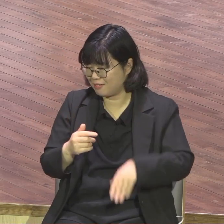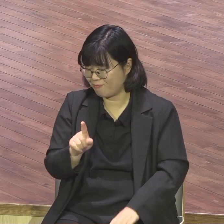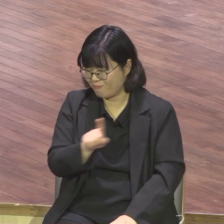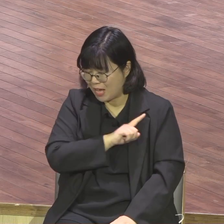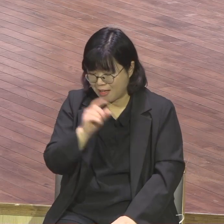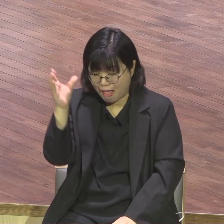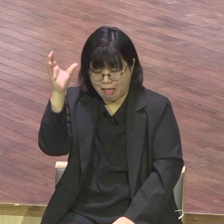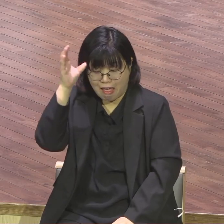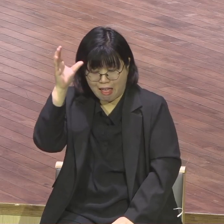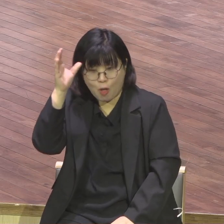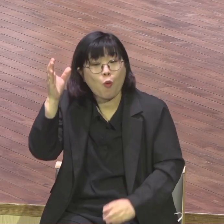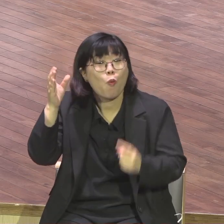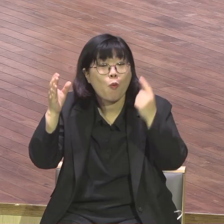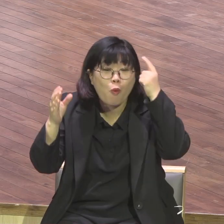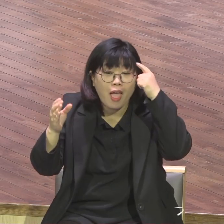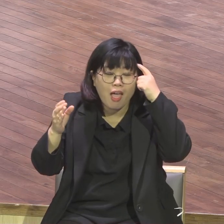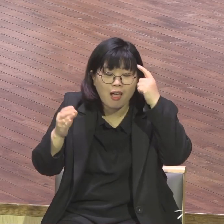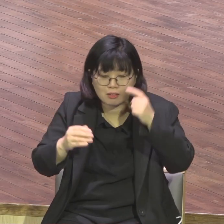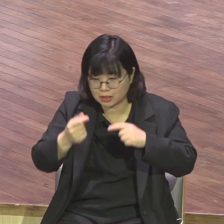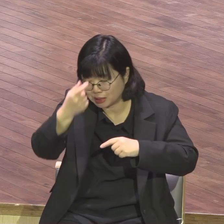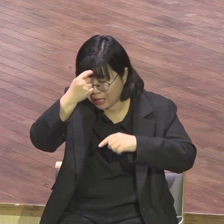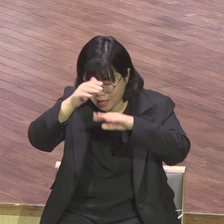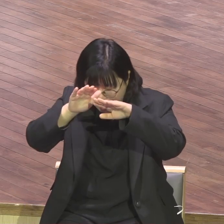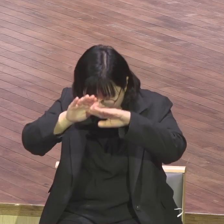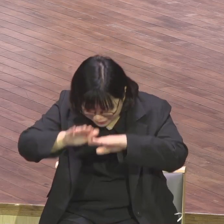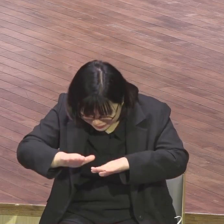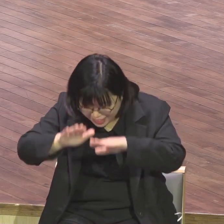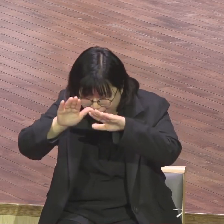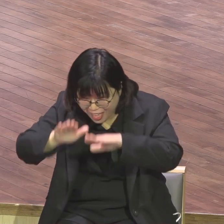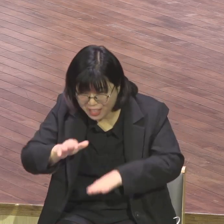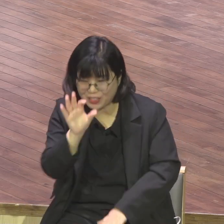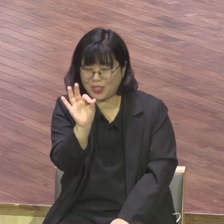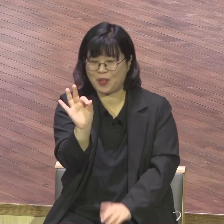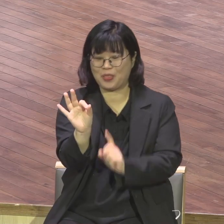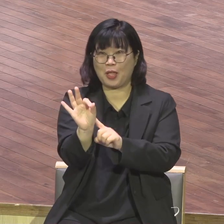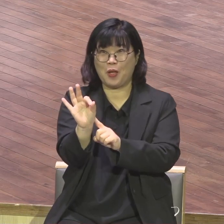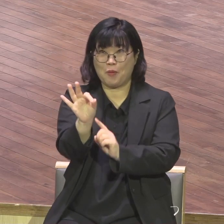설날에 용돈을 버는 대목이기 때문에